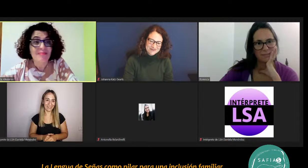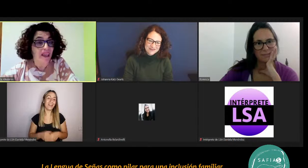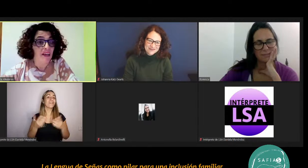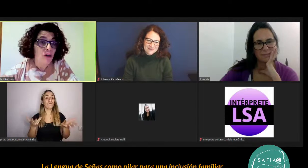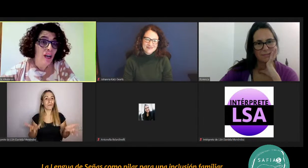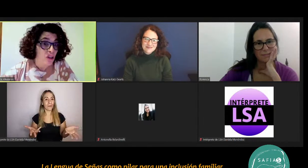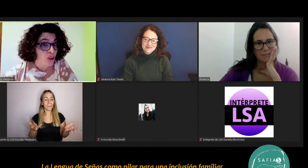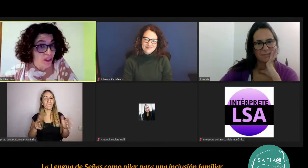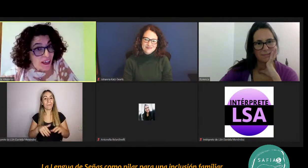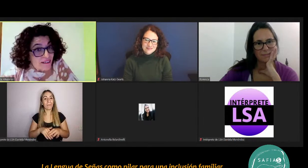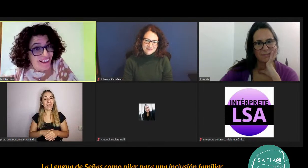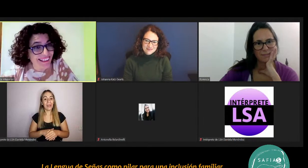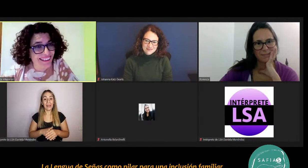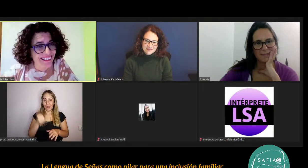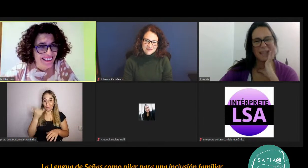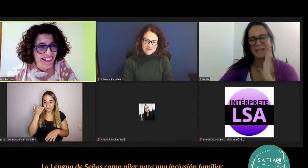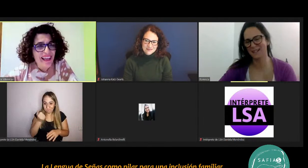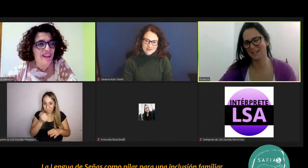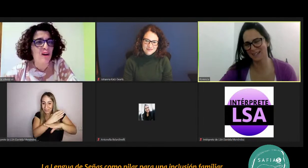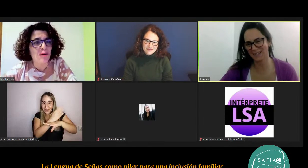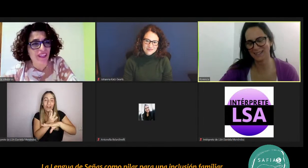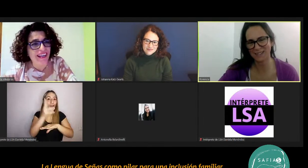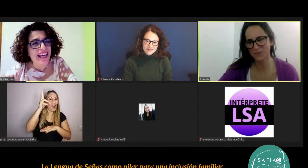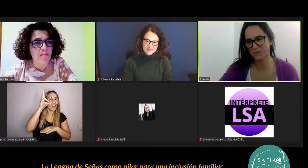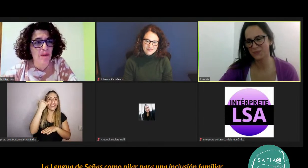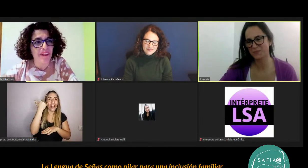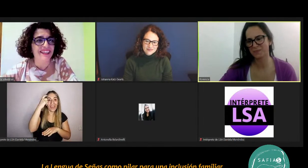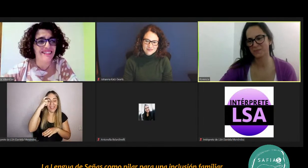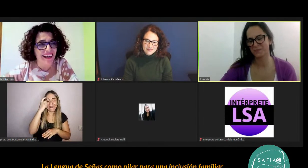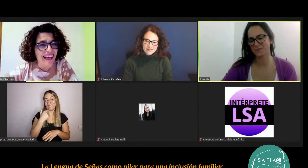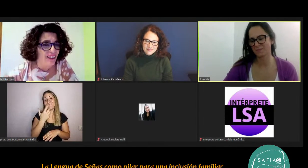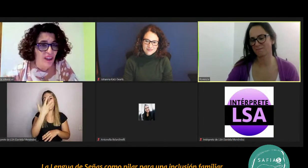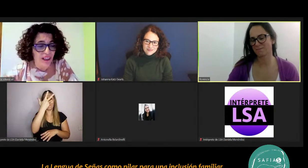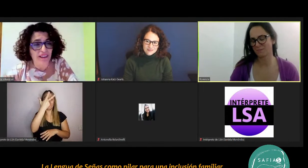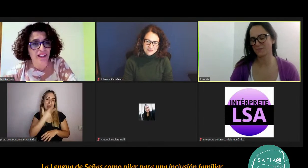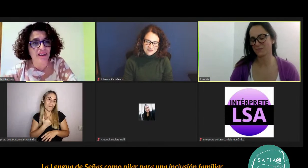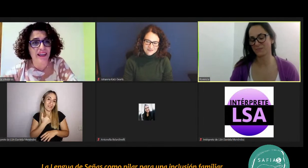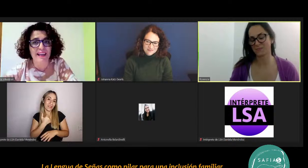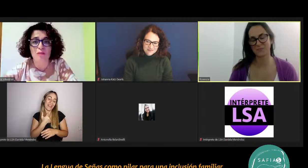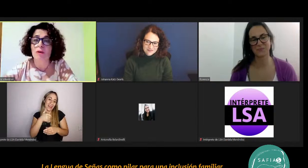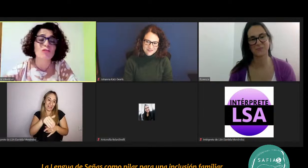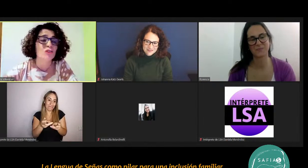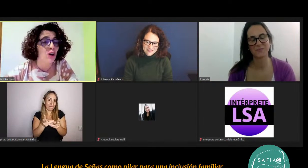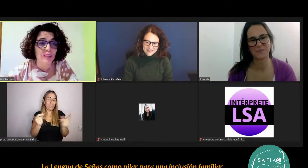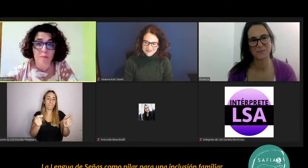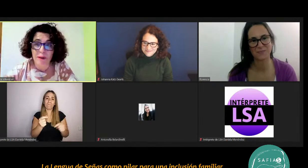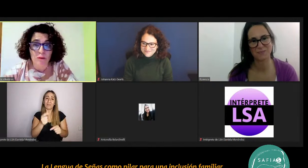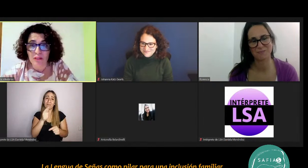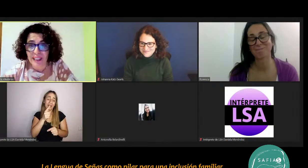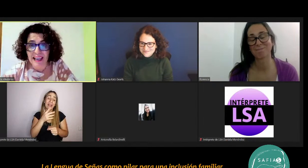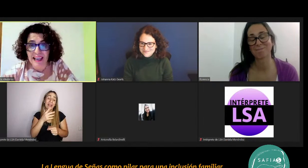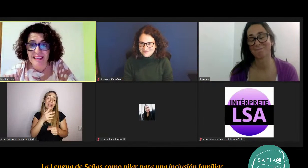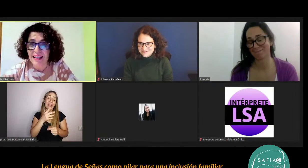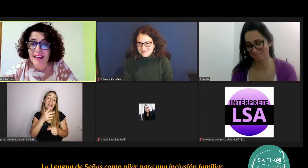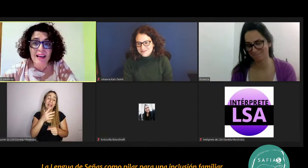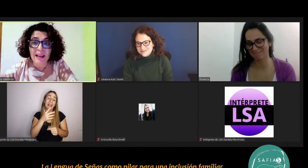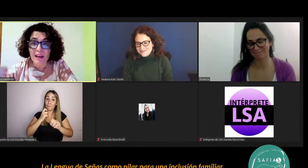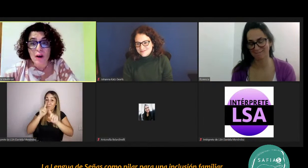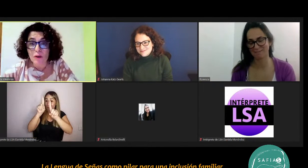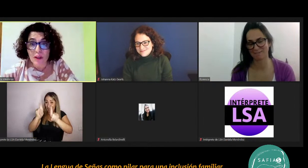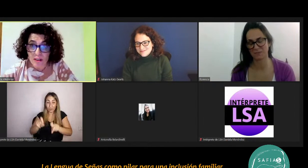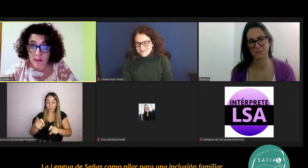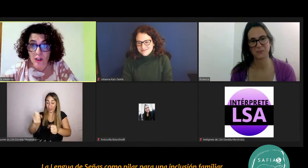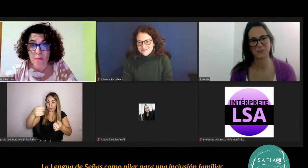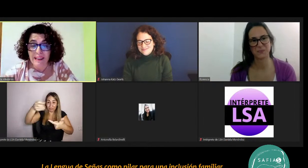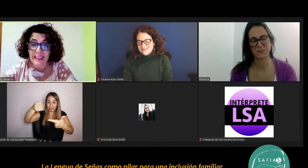son las 8:10. Nos gustaría poder ir cerrando. Creo que nos quedan un montón de preguntas. Leo